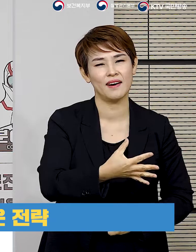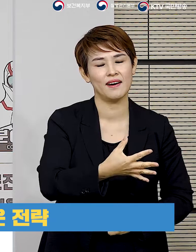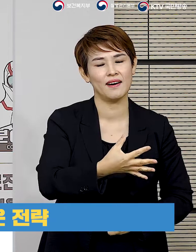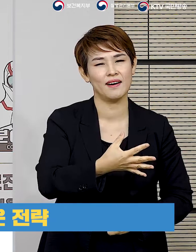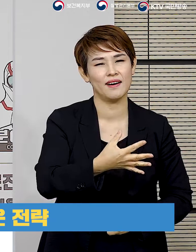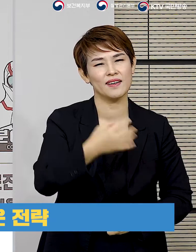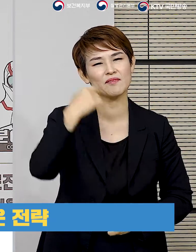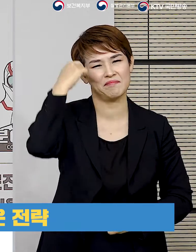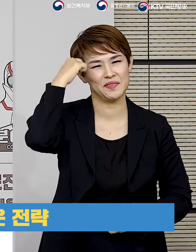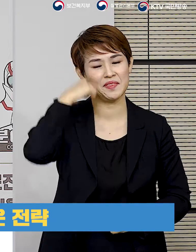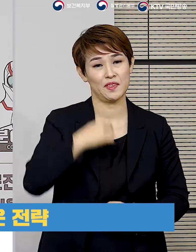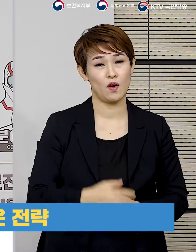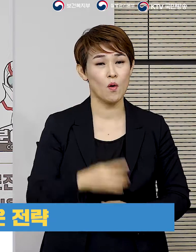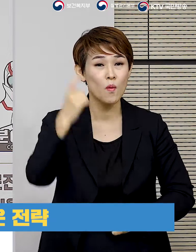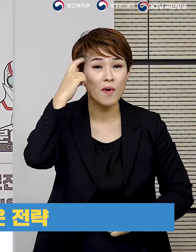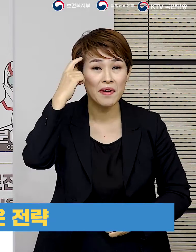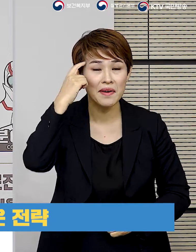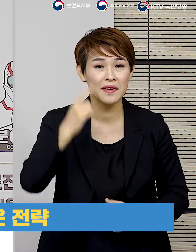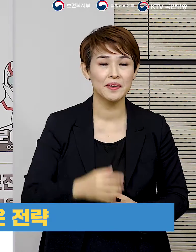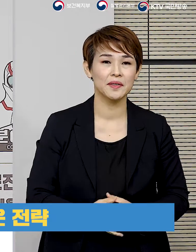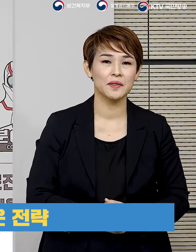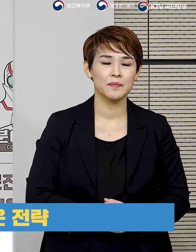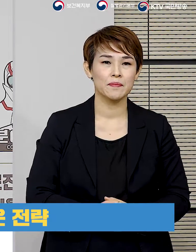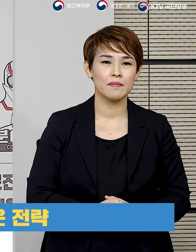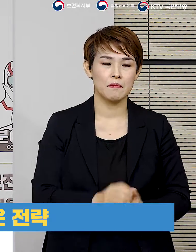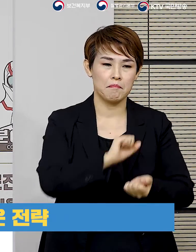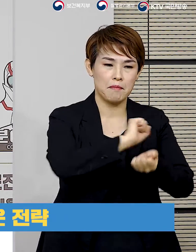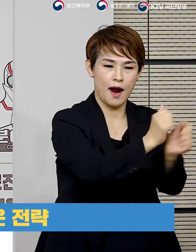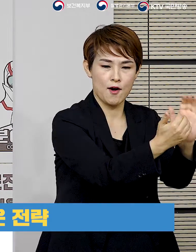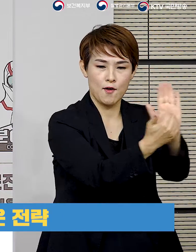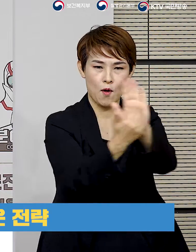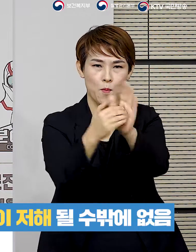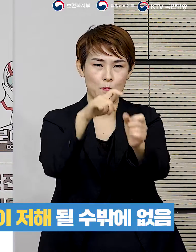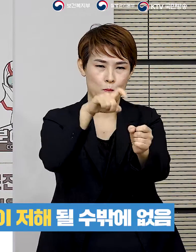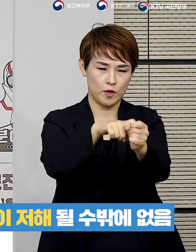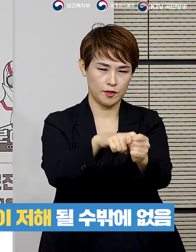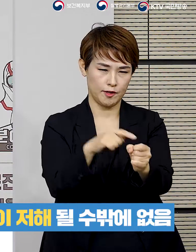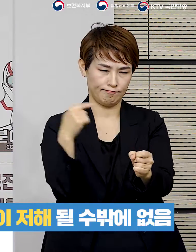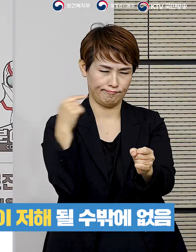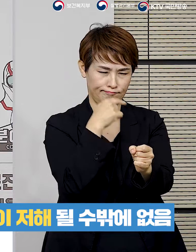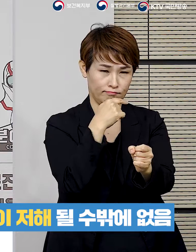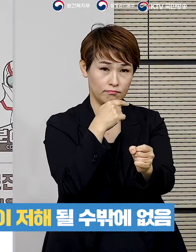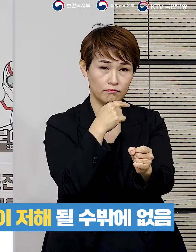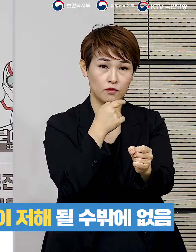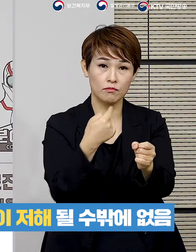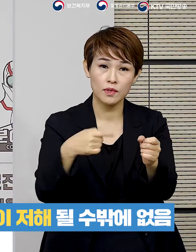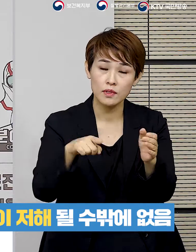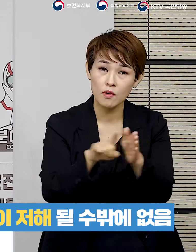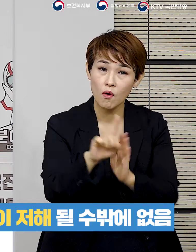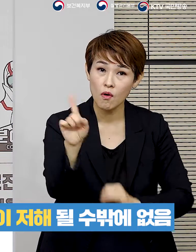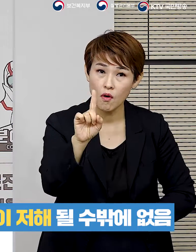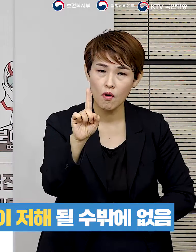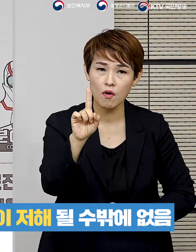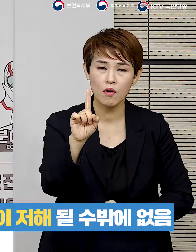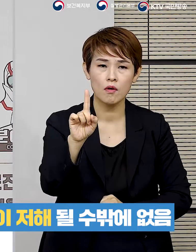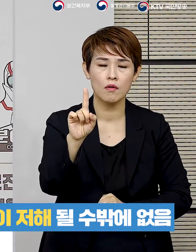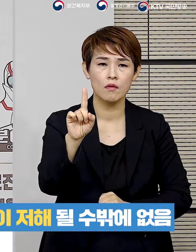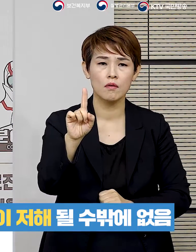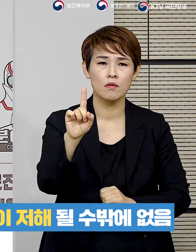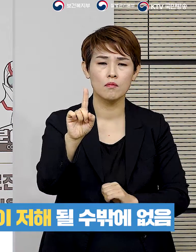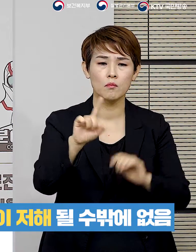그런 과정이라고 저희들이 요즘 느끼고 있습니다. 왜 그러냐 하면 방역적인 목적을 철저하게 달성하기